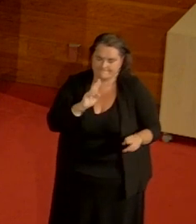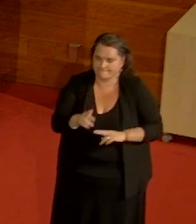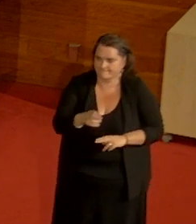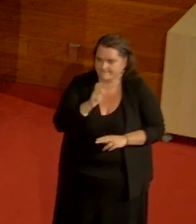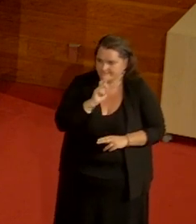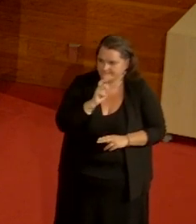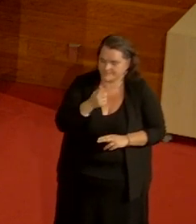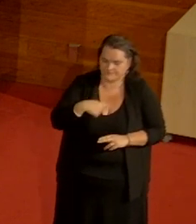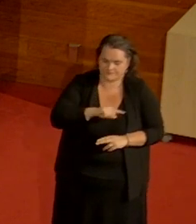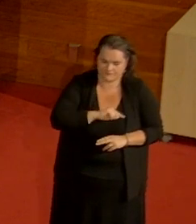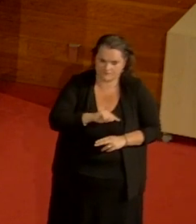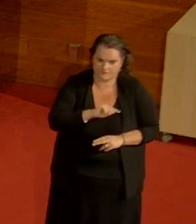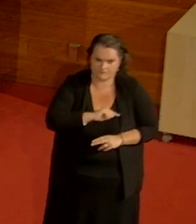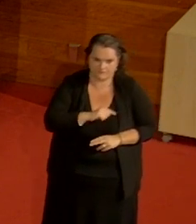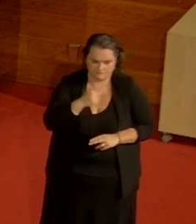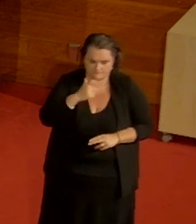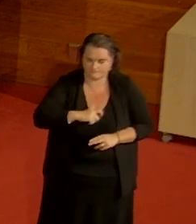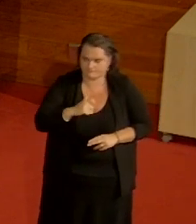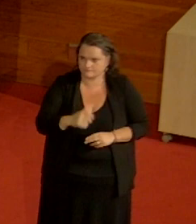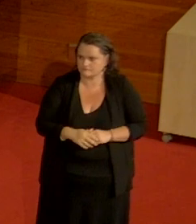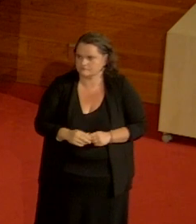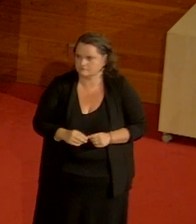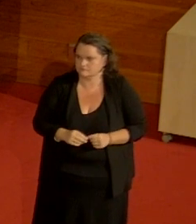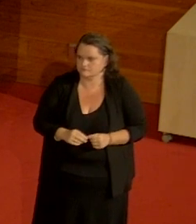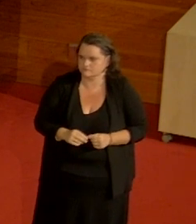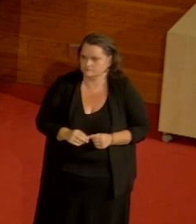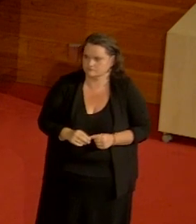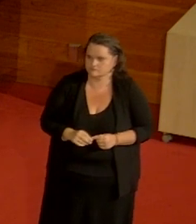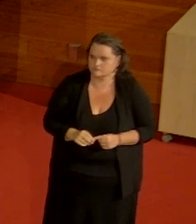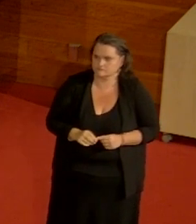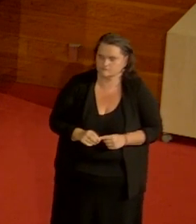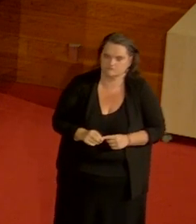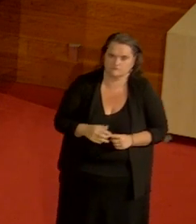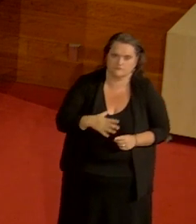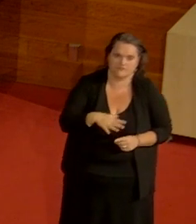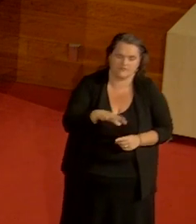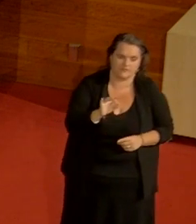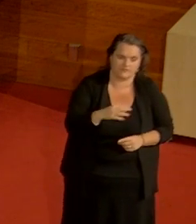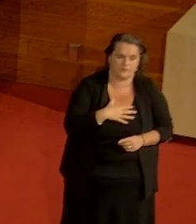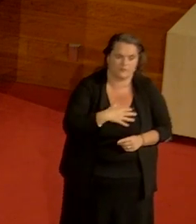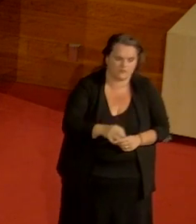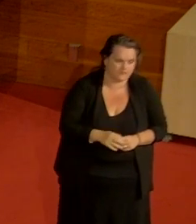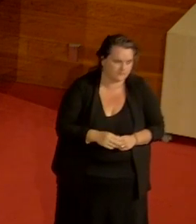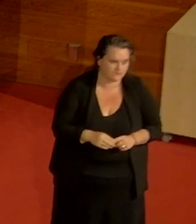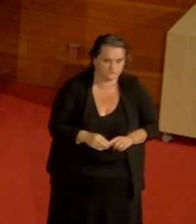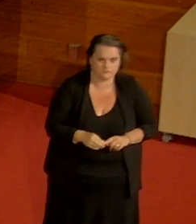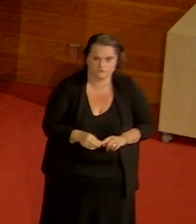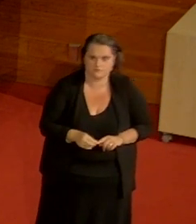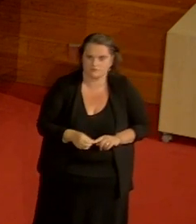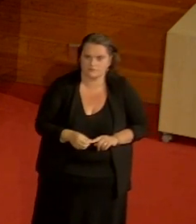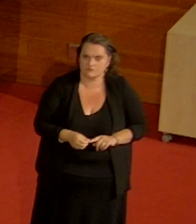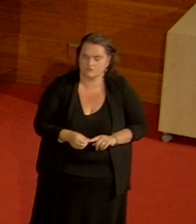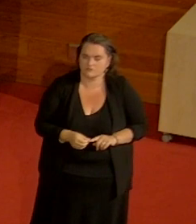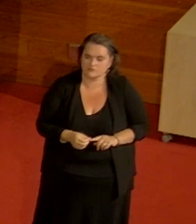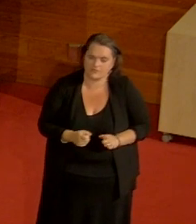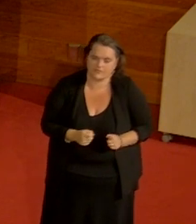nosotros tener la sensación las personas eh de que podemos decidir No qué es lo que eh damos